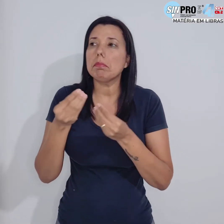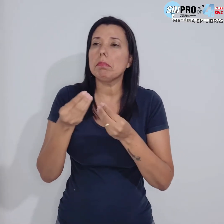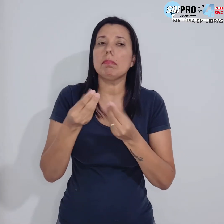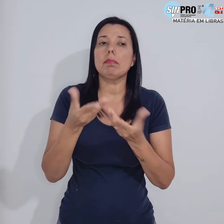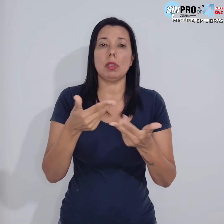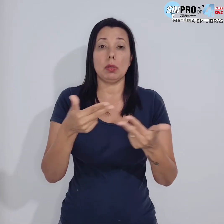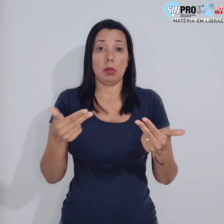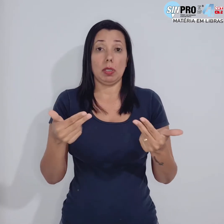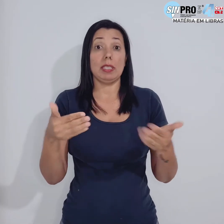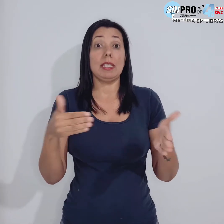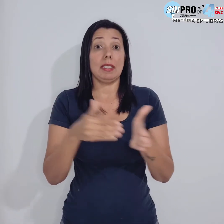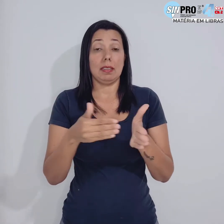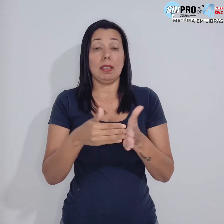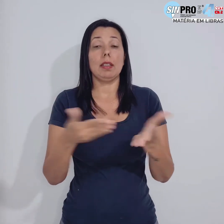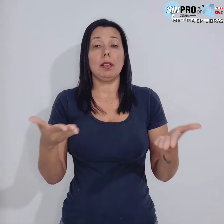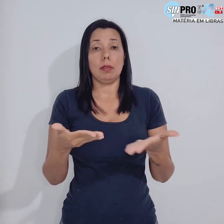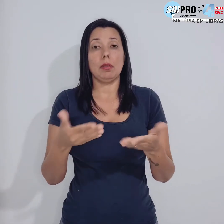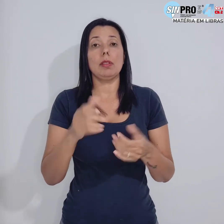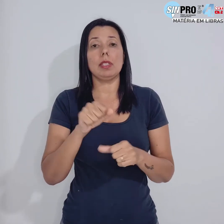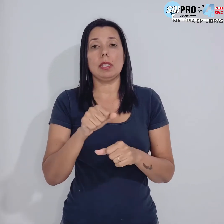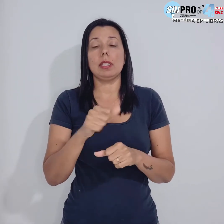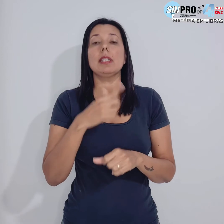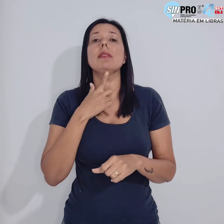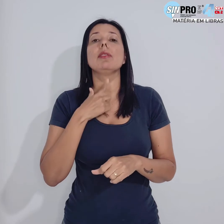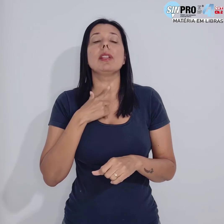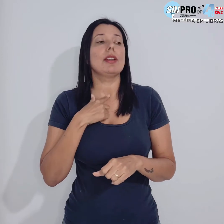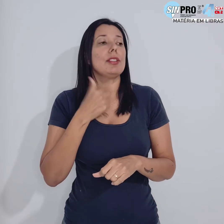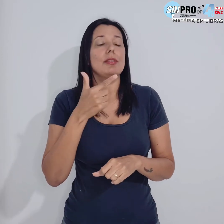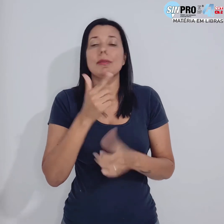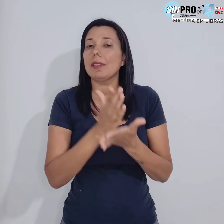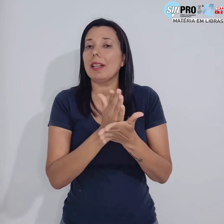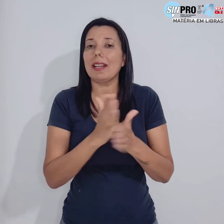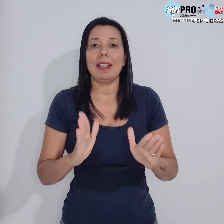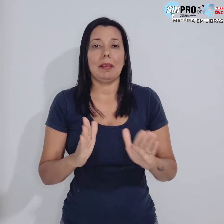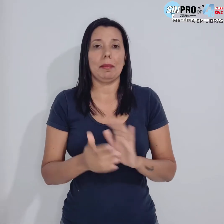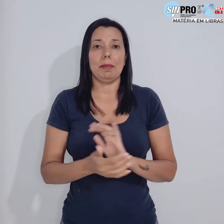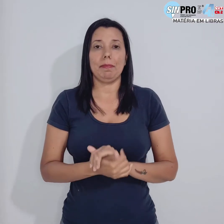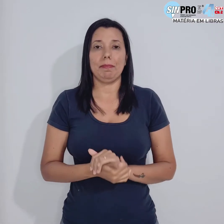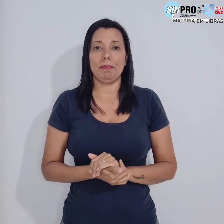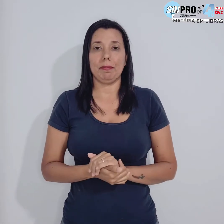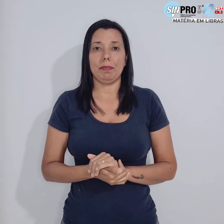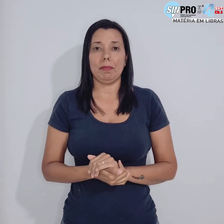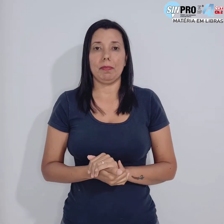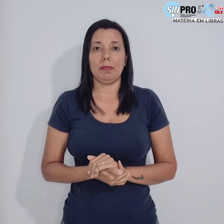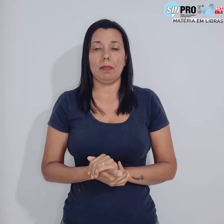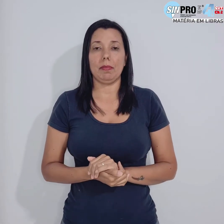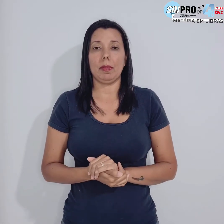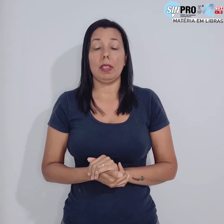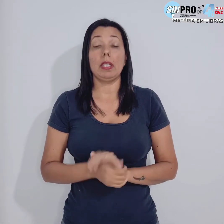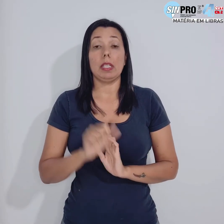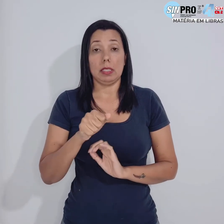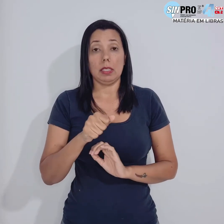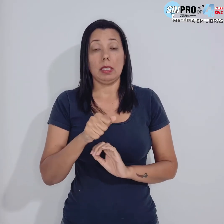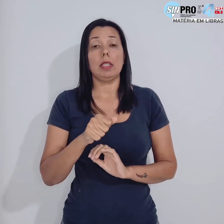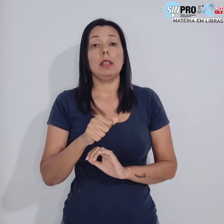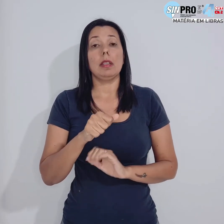a terra é a nossa grande mãe. Quando o colonizador chegou, perdido, achando que havia chegado na Índia,